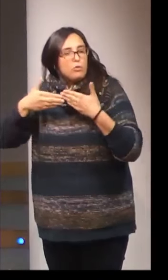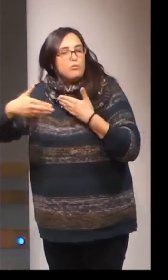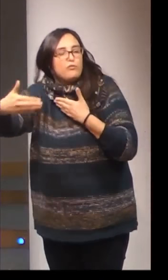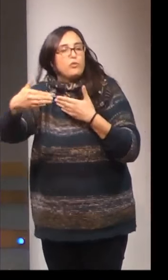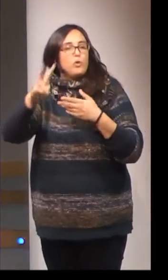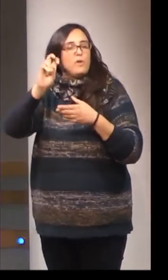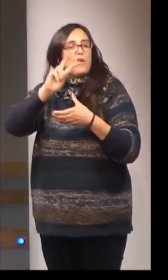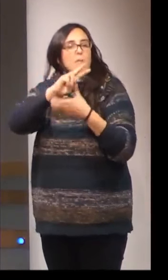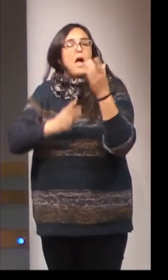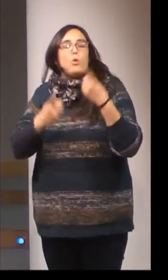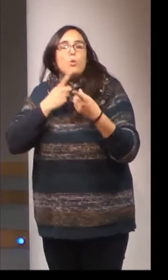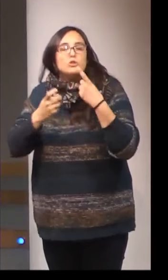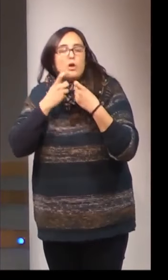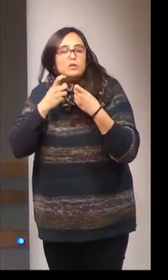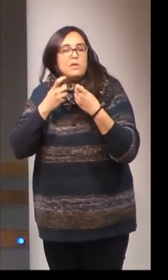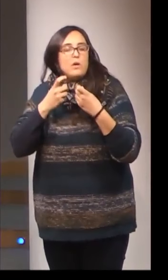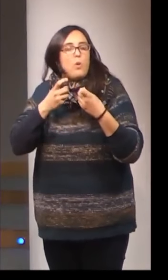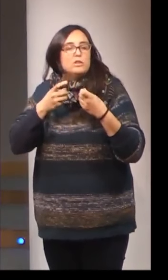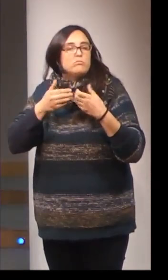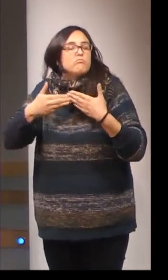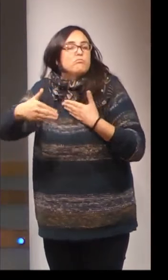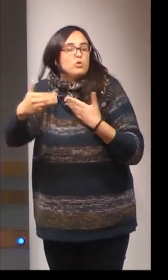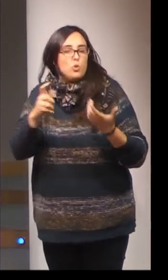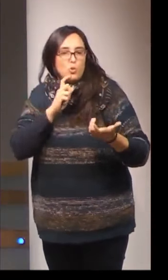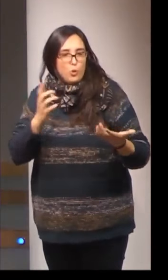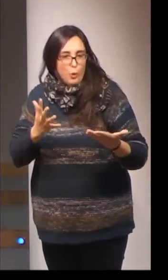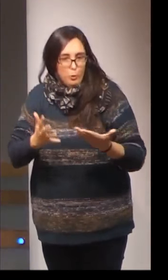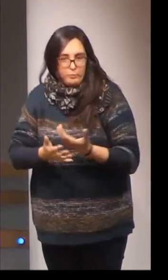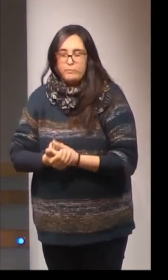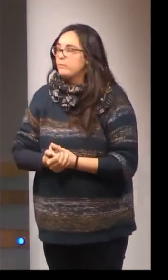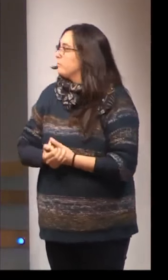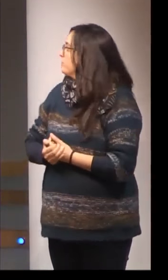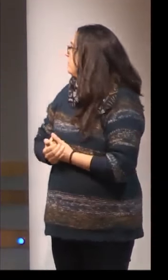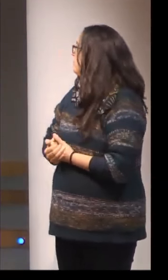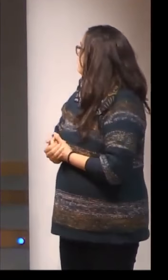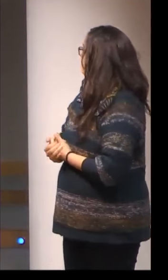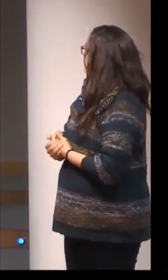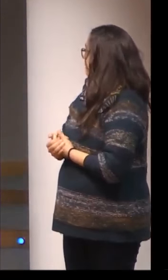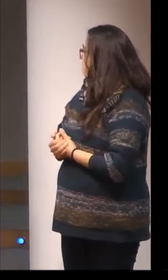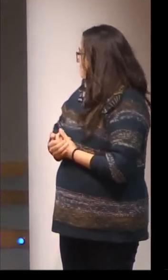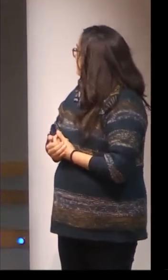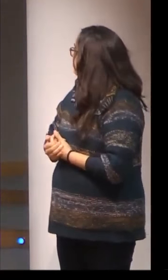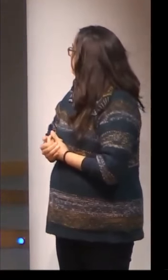positivos y negativos de cara a un futuro y de futuros cuestionarios bilingües para saber cómo plantearlos.